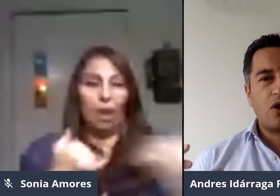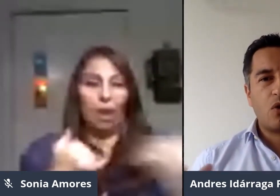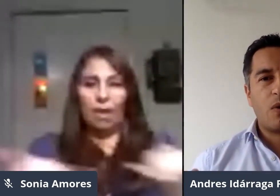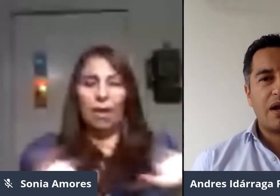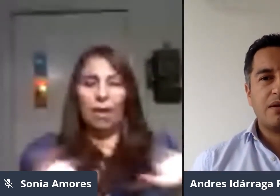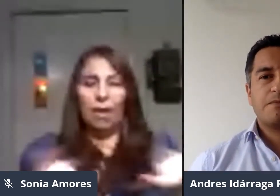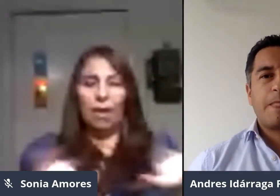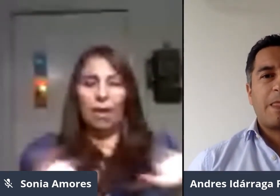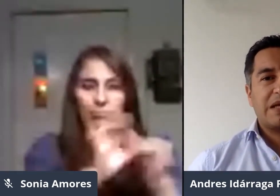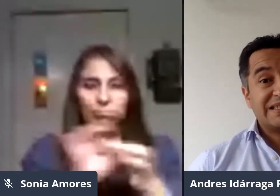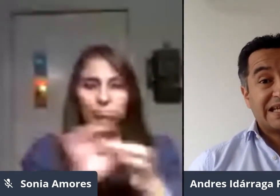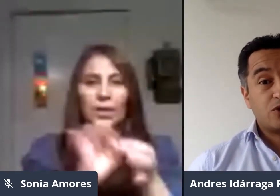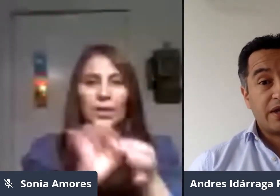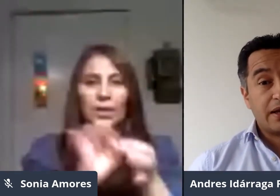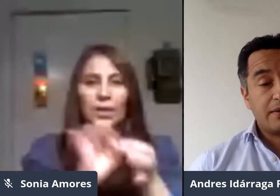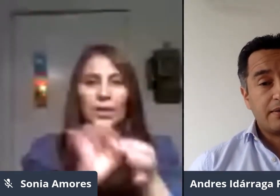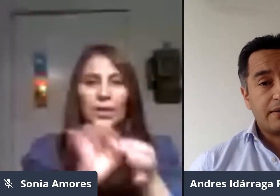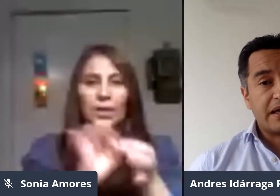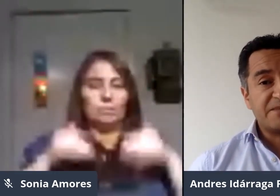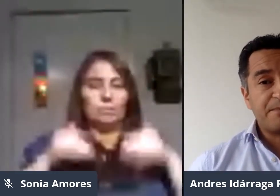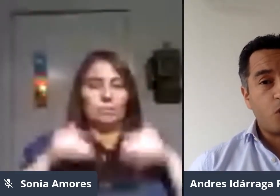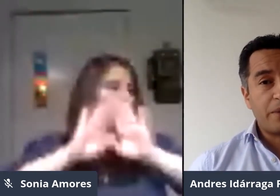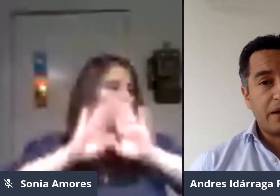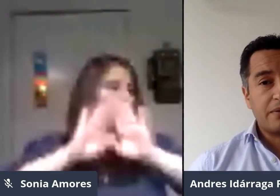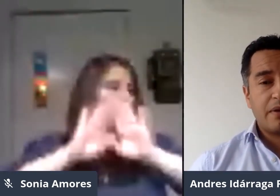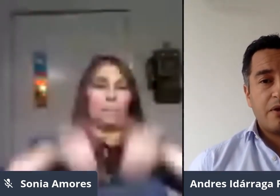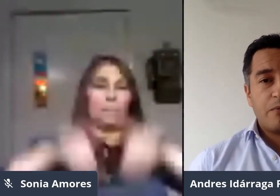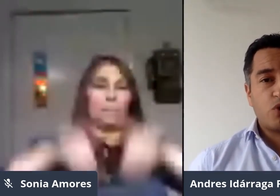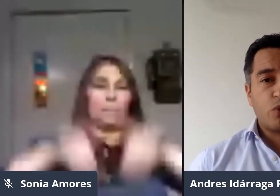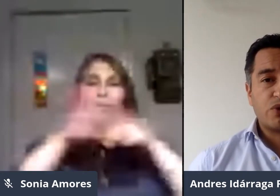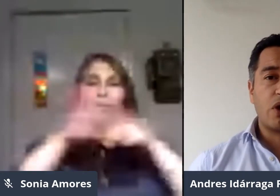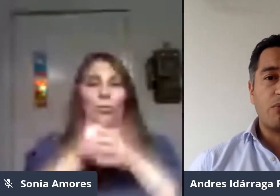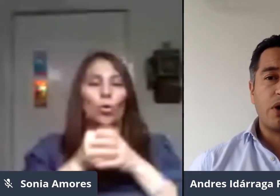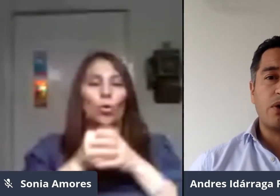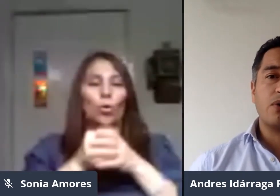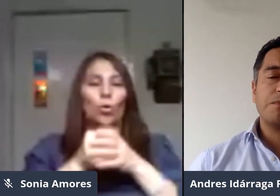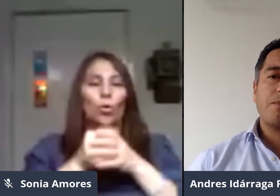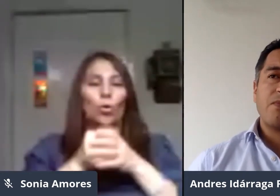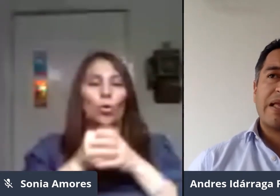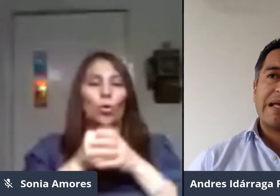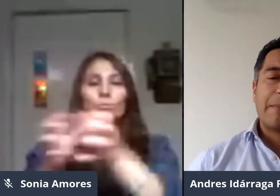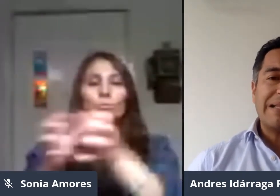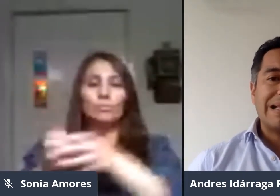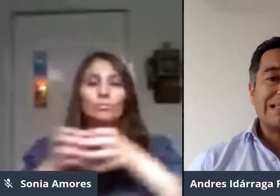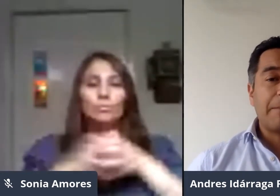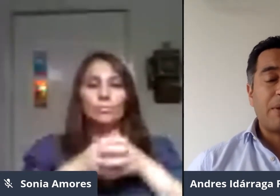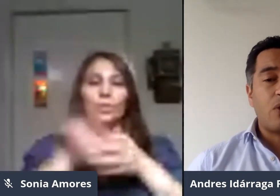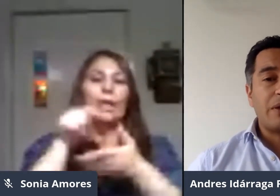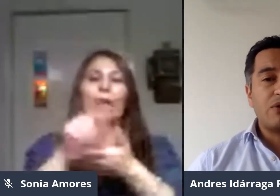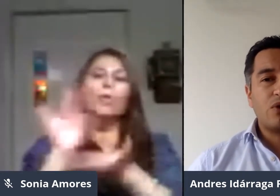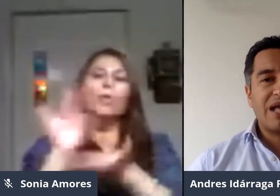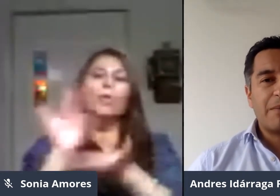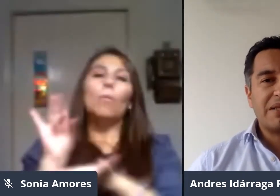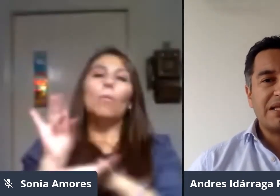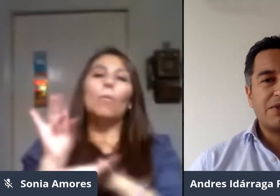la lógica global y sectorial, que es propia, por supuesto, del modelo capitalista, pero donde además de